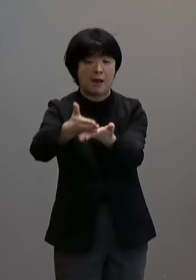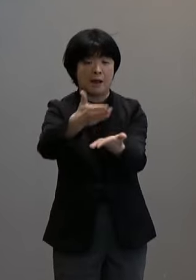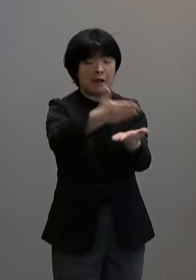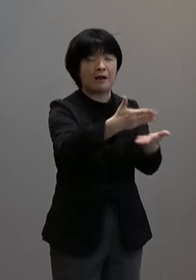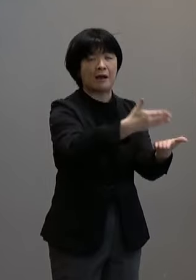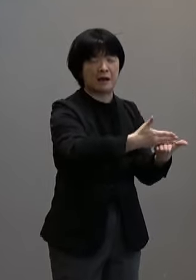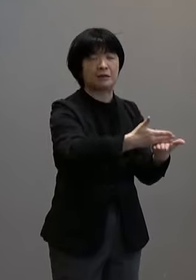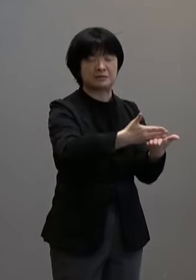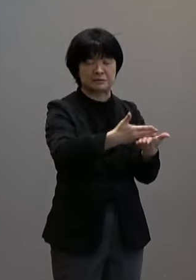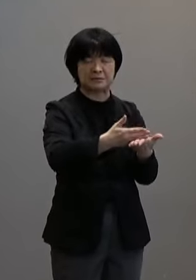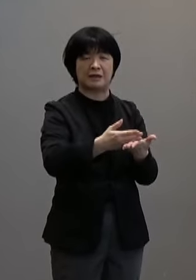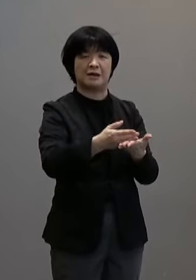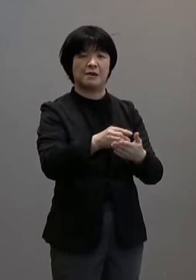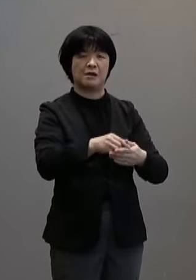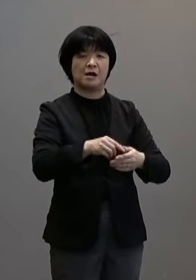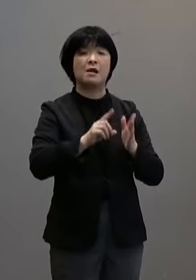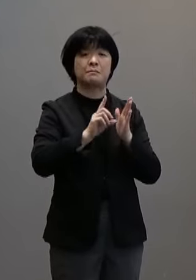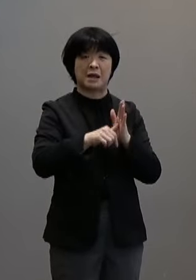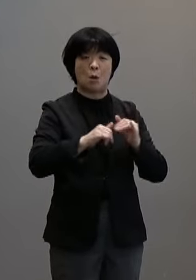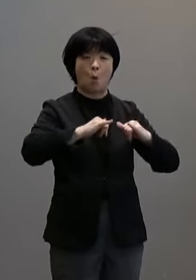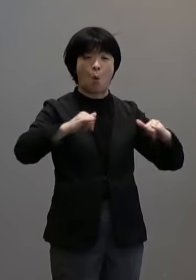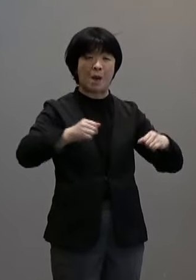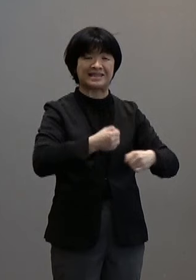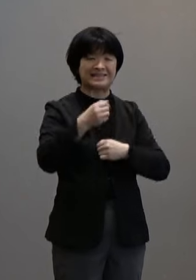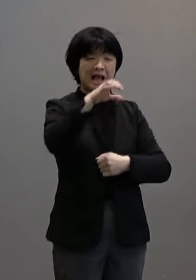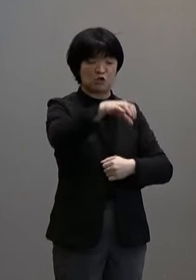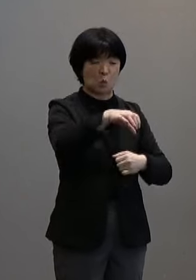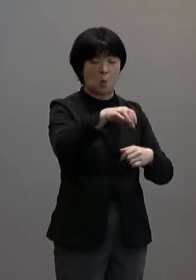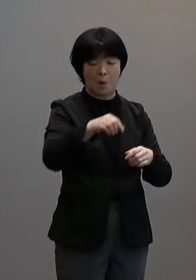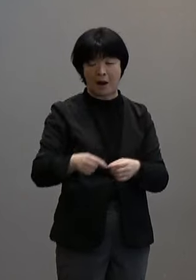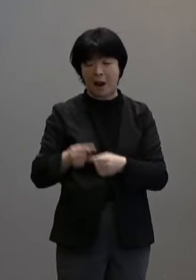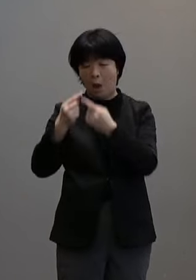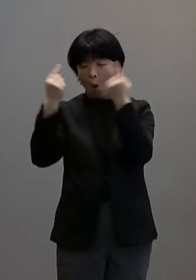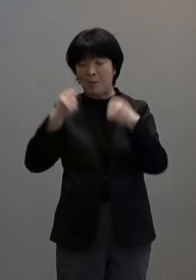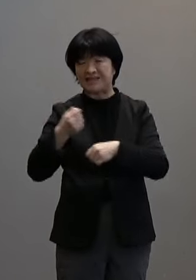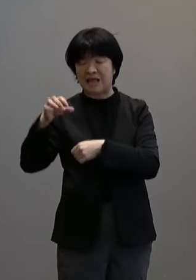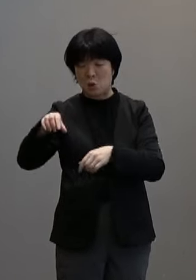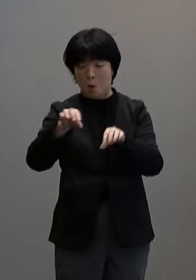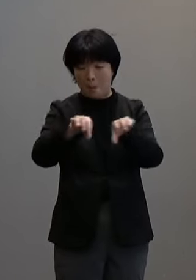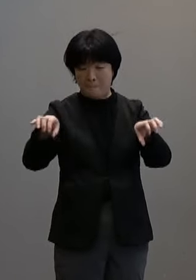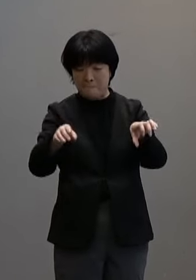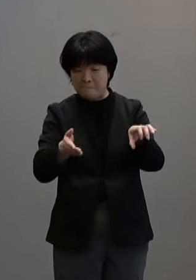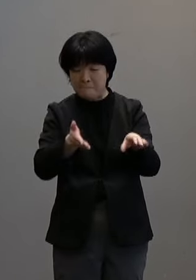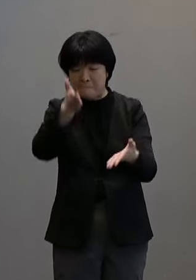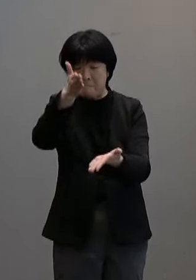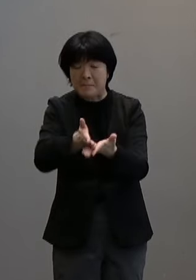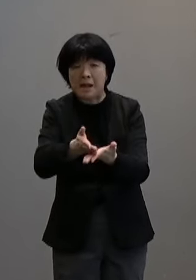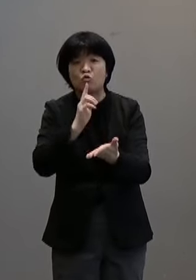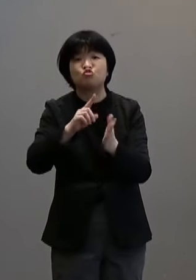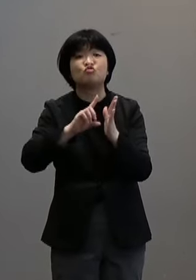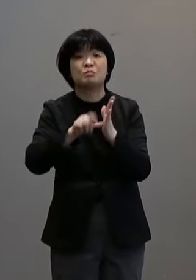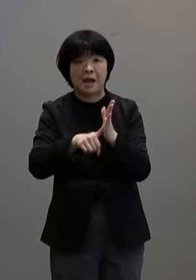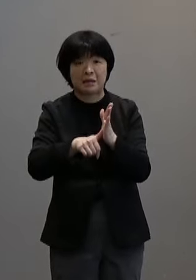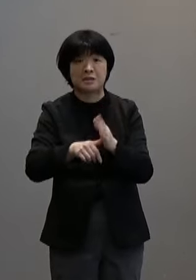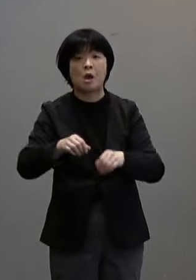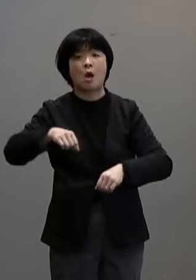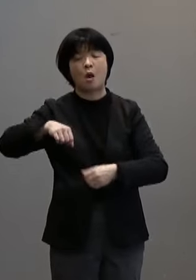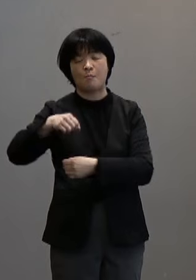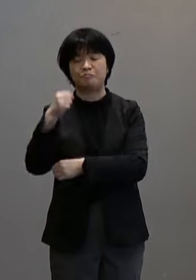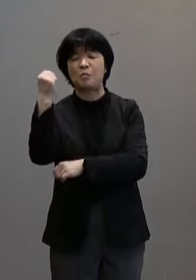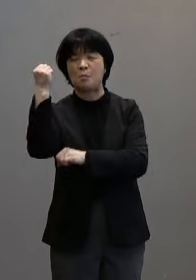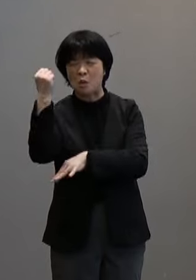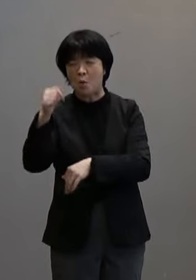り物資の拠点と個別の避難所の道路が寸断された場合に、もともと避難所に備蓄しているものでです